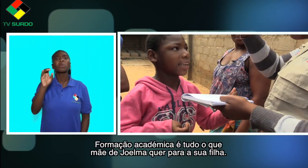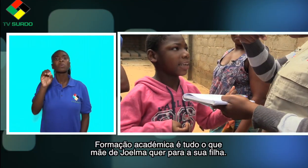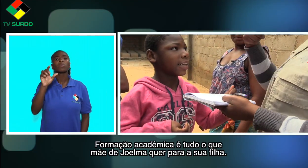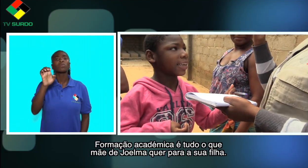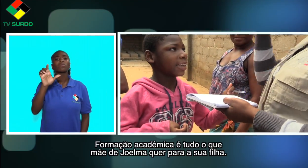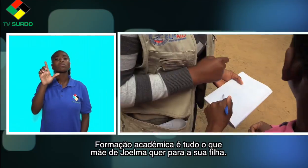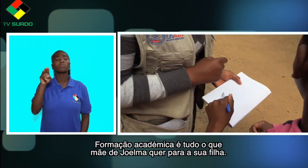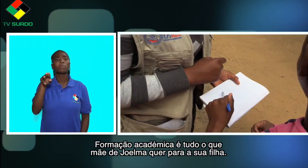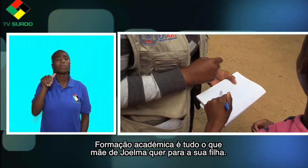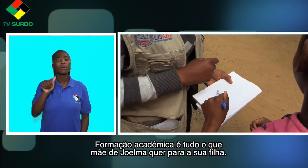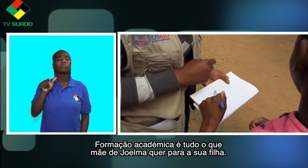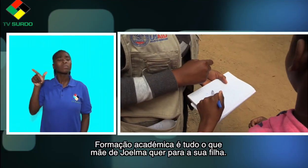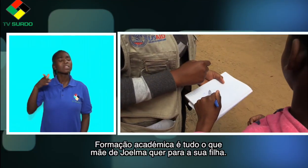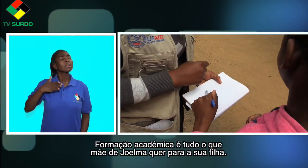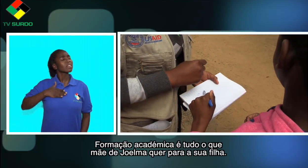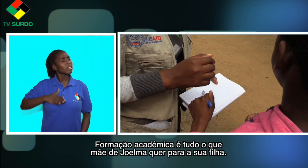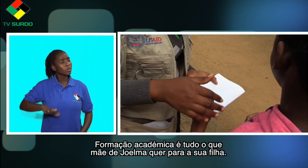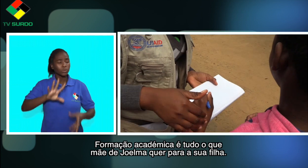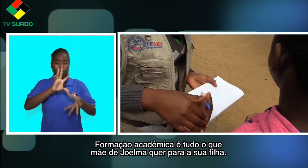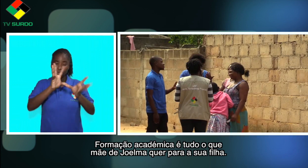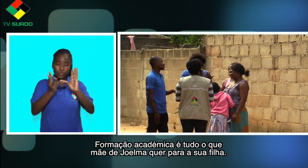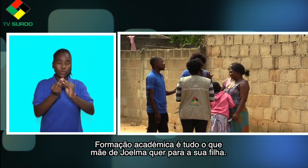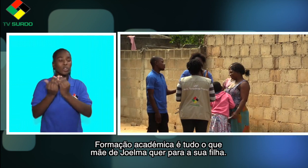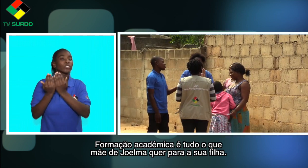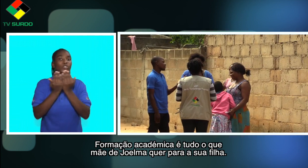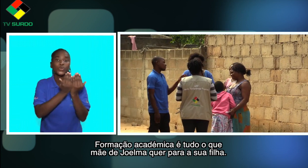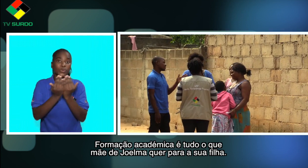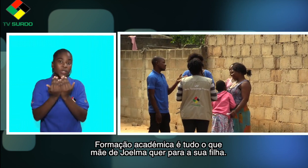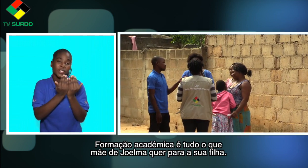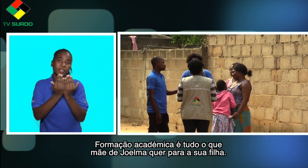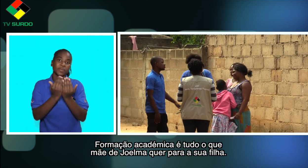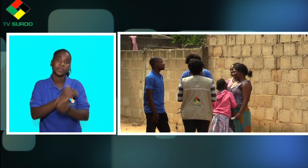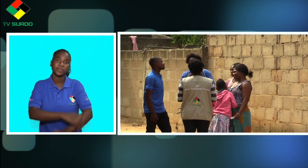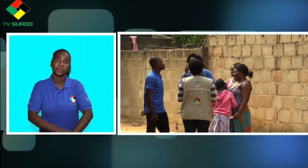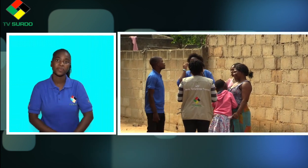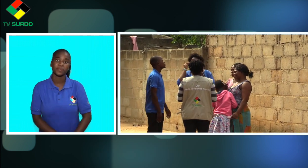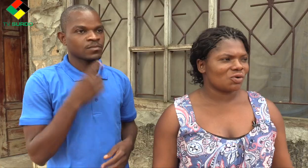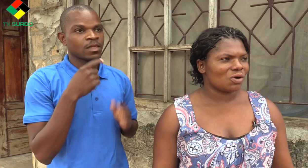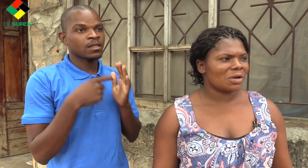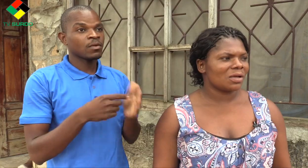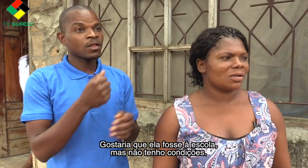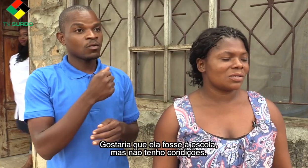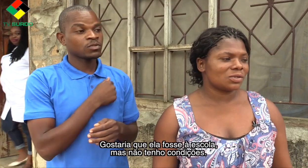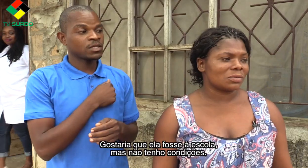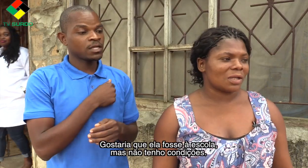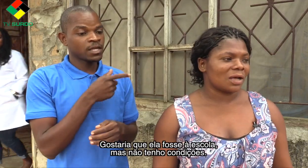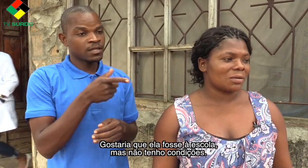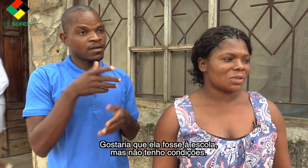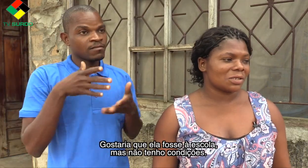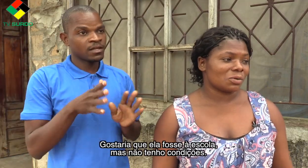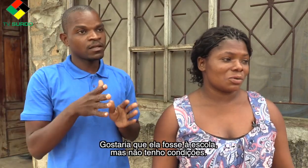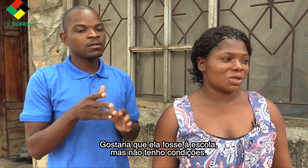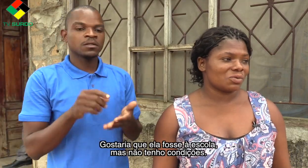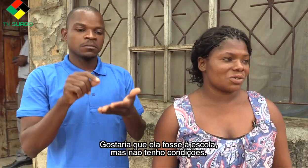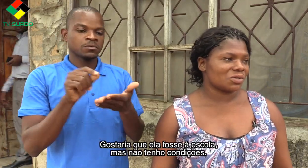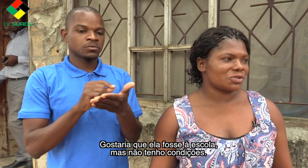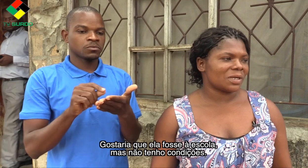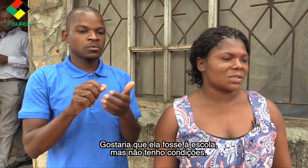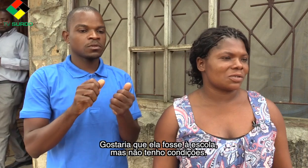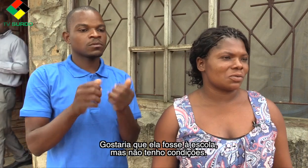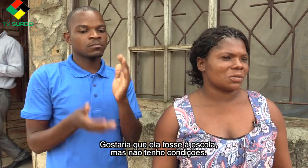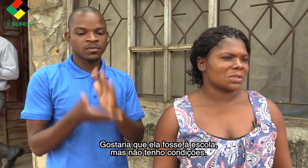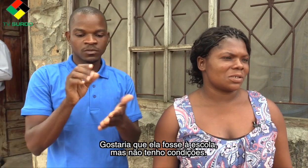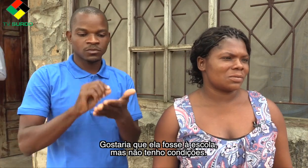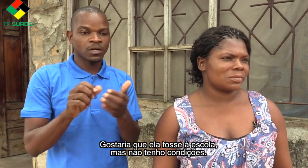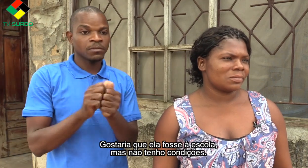Formação acadêmica é tudo que a mãe de Joelma quer para sua filha. Escola, estudar, mas eu não tenho condições